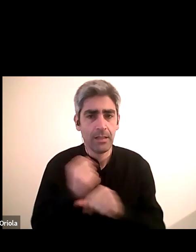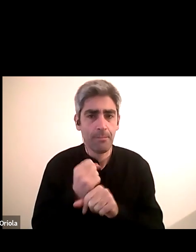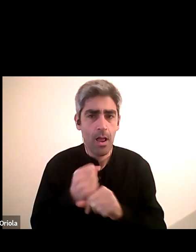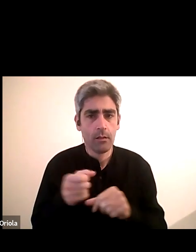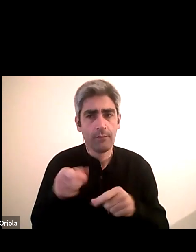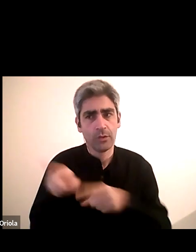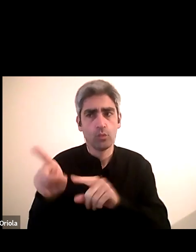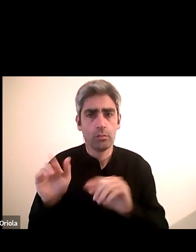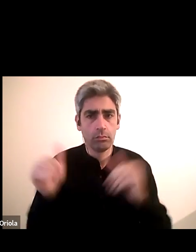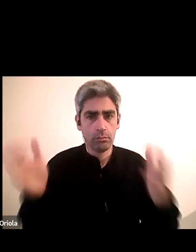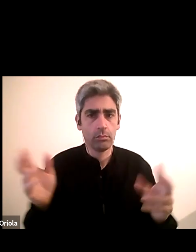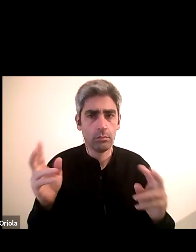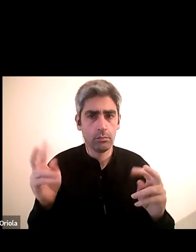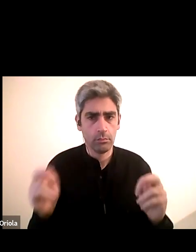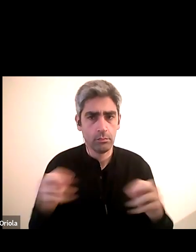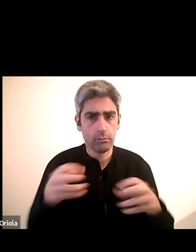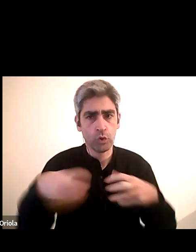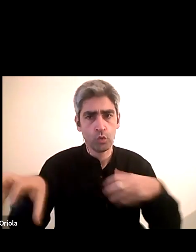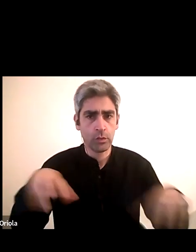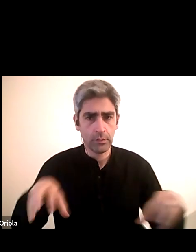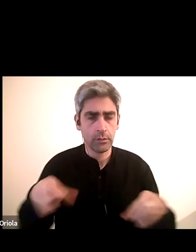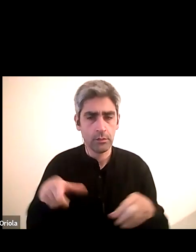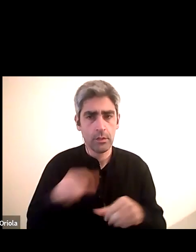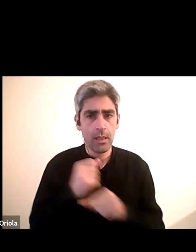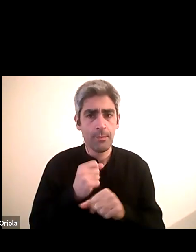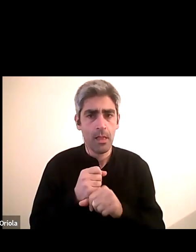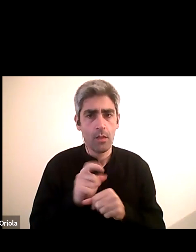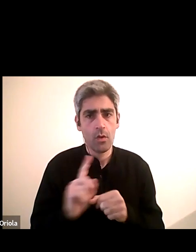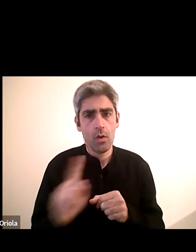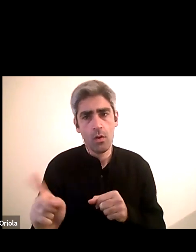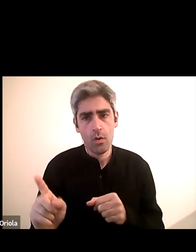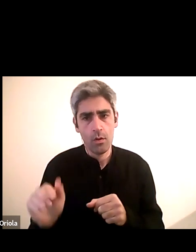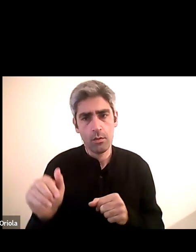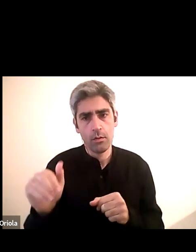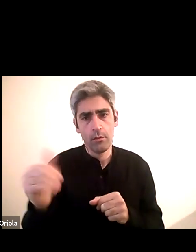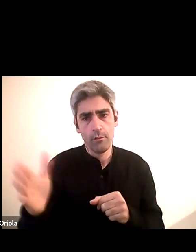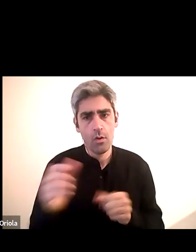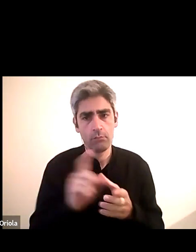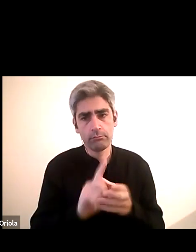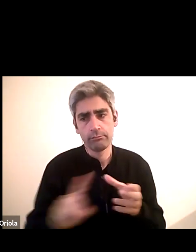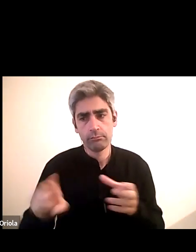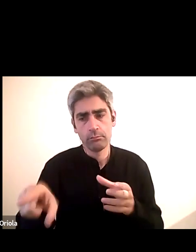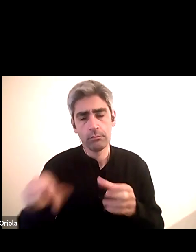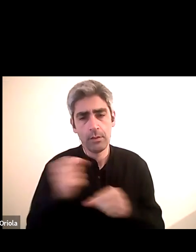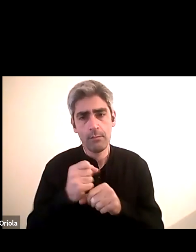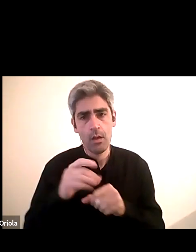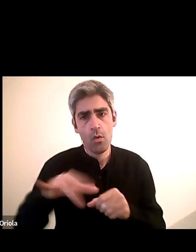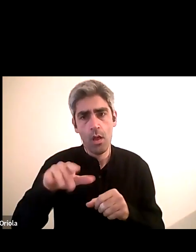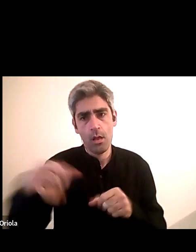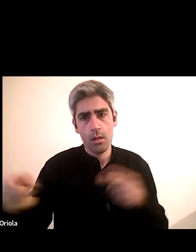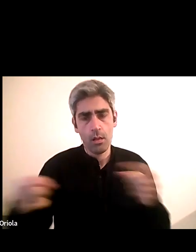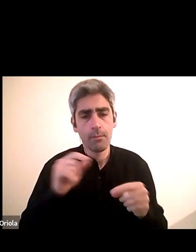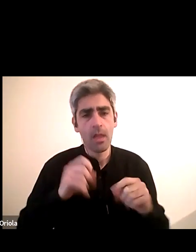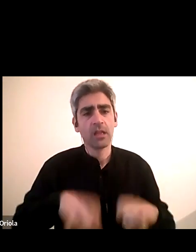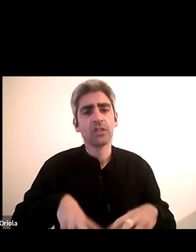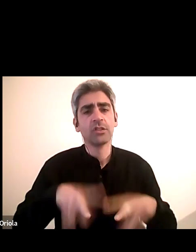ou seja, a deslocalização do trabalhador no local de trabalho. Depois é o crescimento da